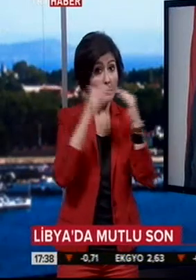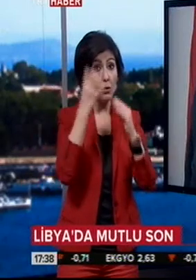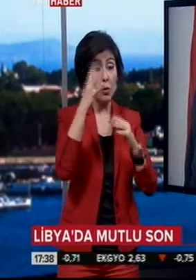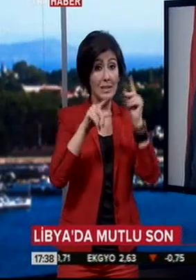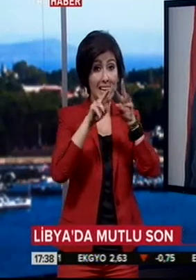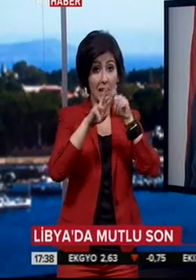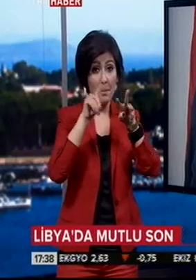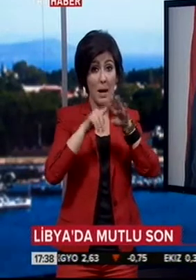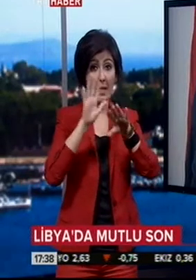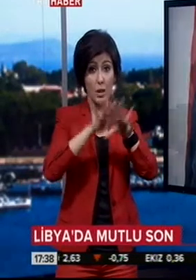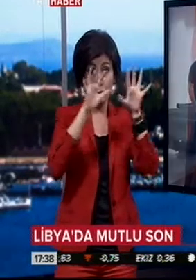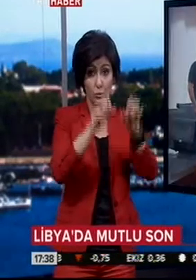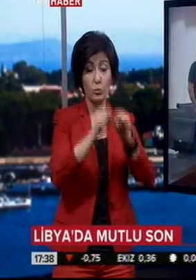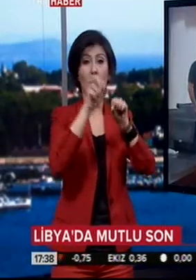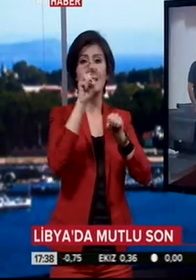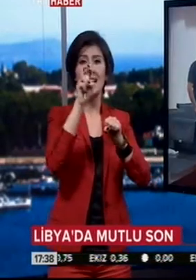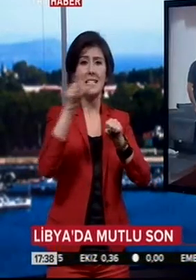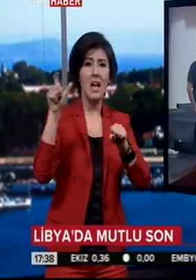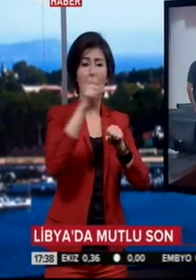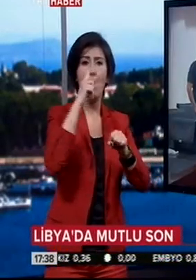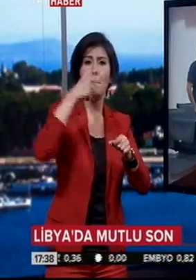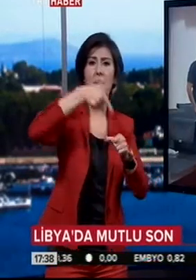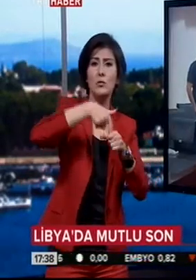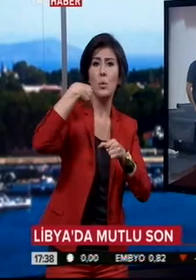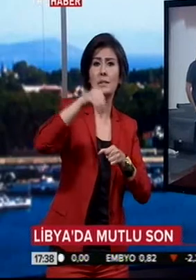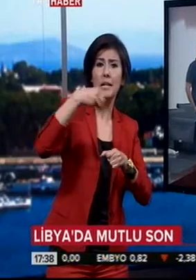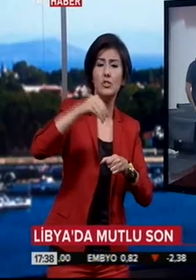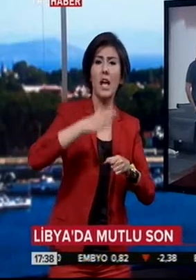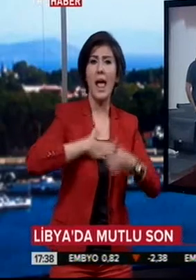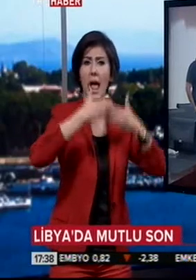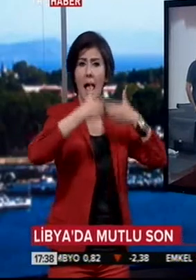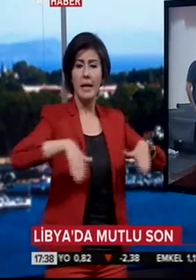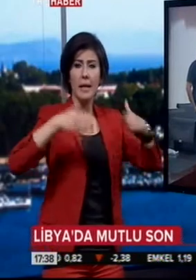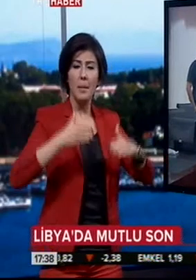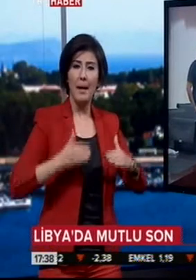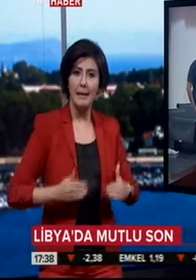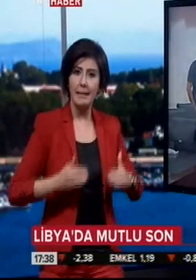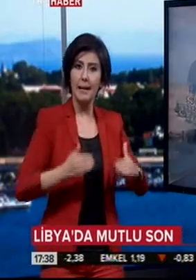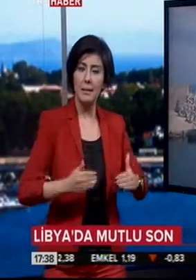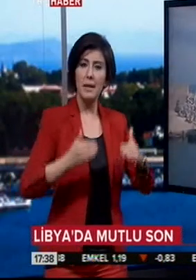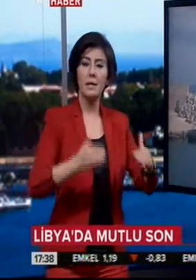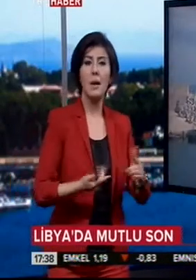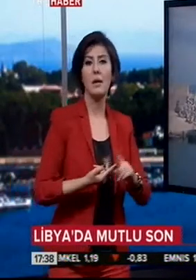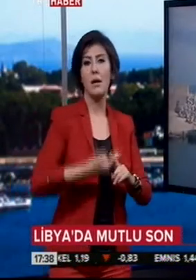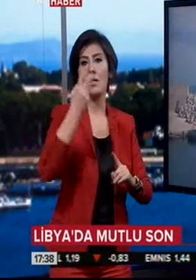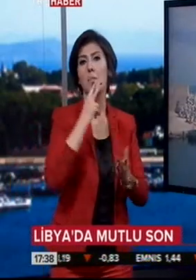tutan aşiretler 8 aydır petrol satışına getirdikleri engellemeleri kademe kademe kaldırma kararı